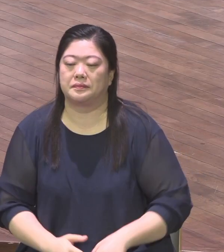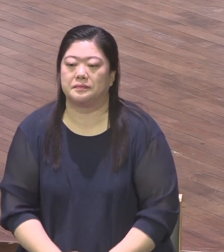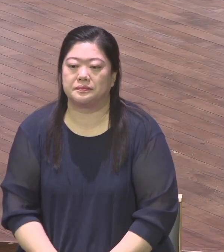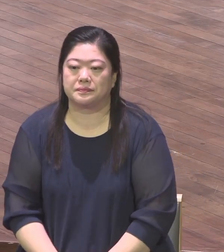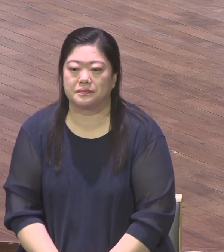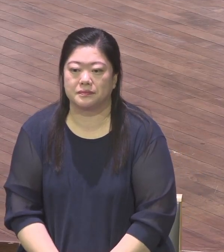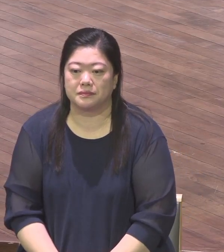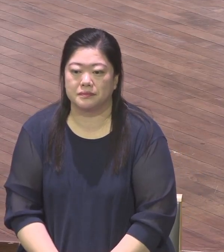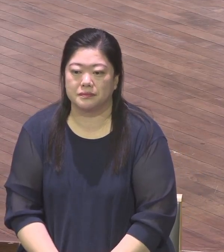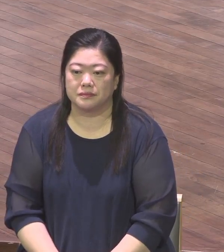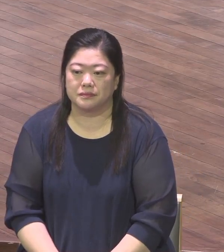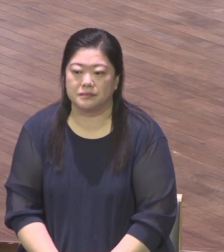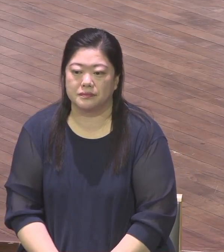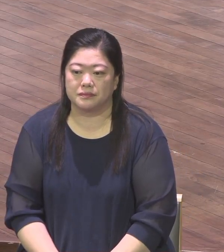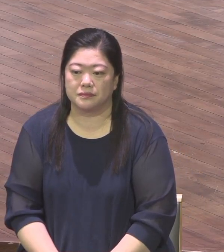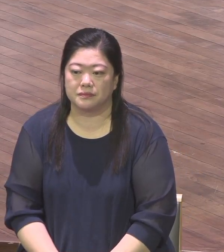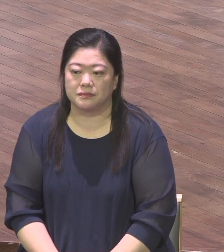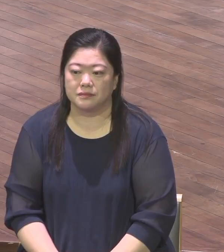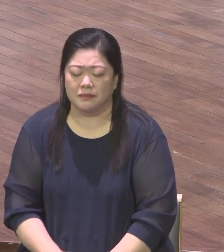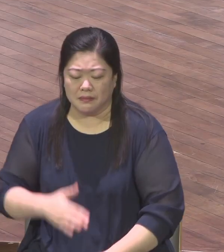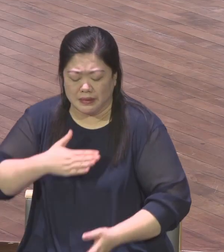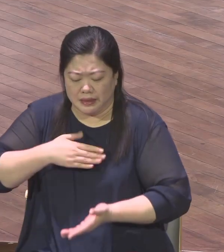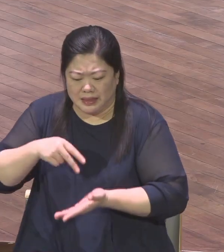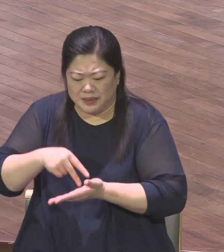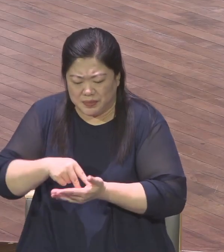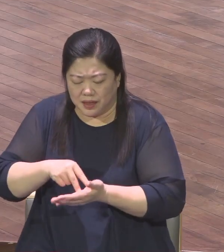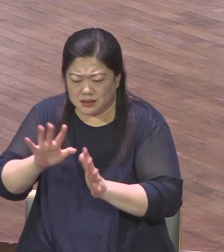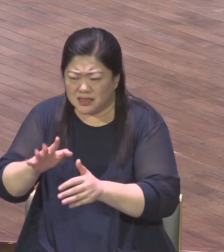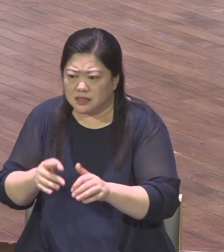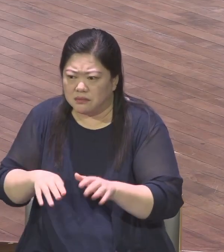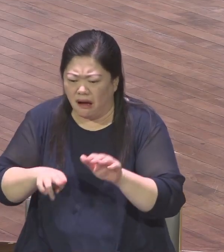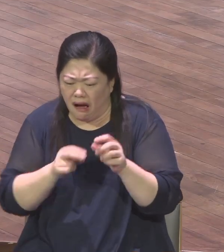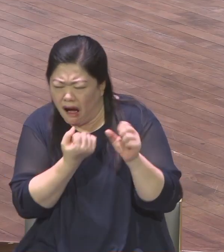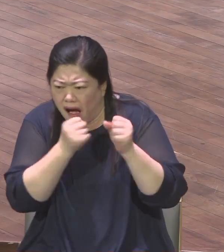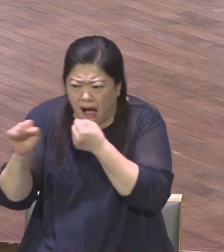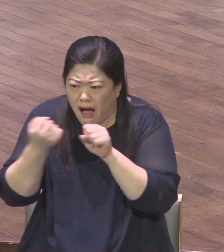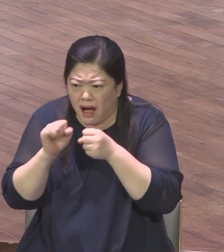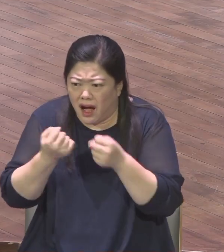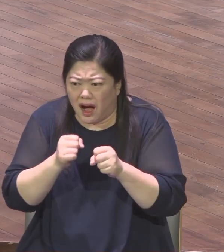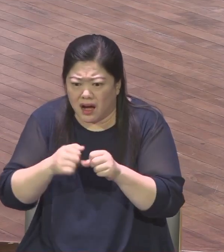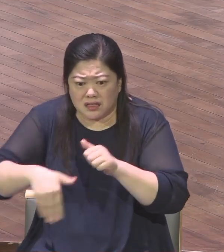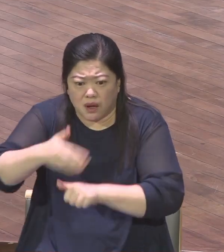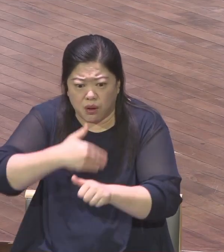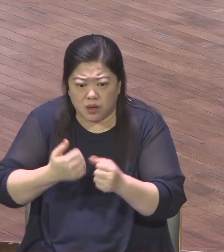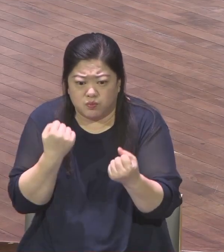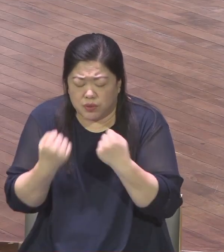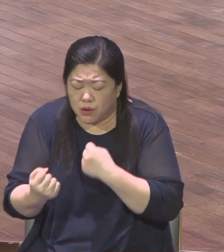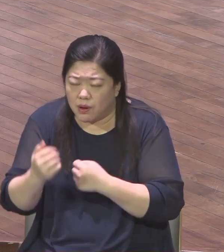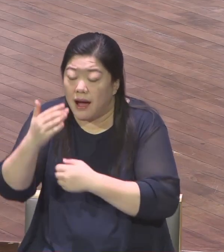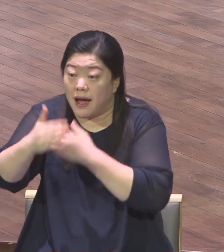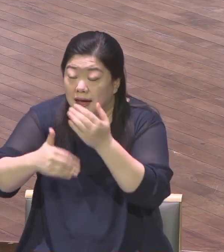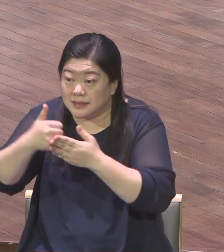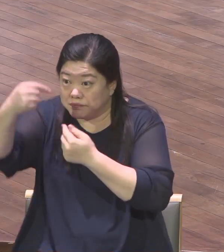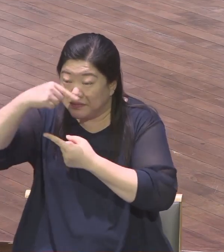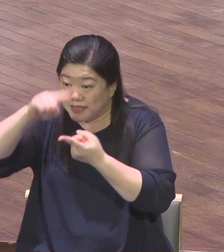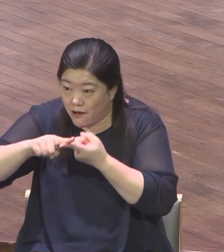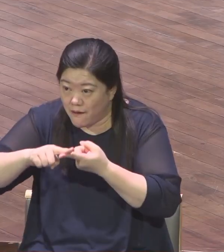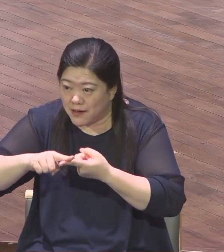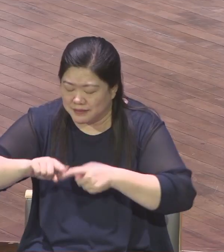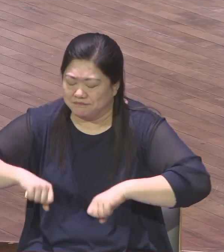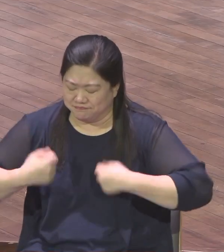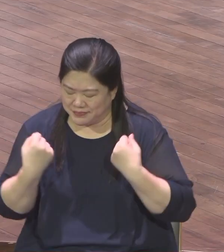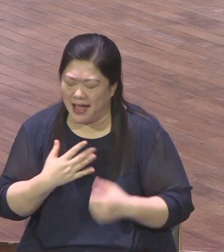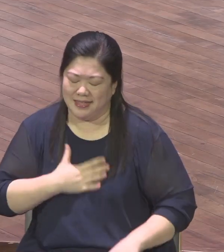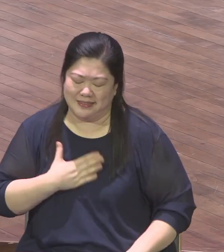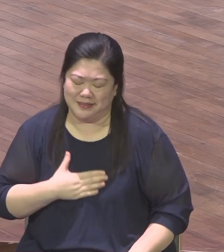어떤 상황이 와도 하나님 말씀 꽉 잡고 있어라. 세계적인 명품 여러분 아시잖아요. 명품 중에